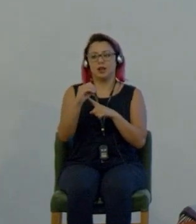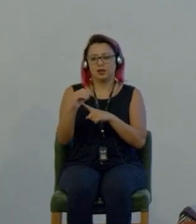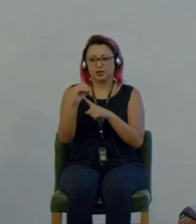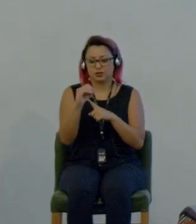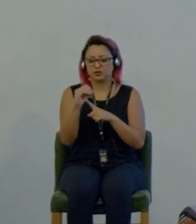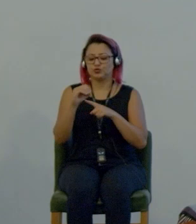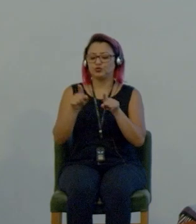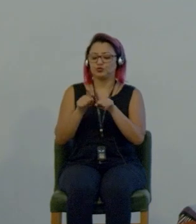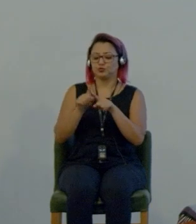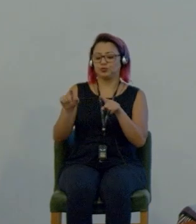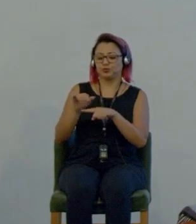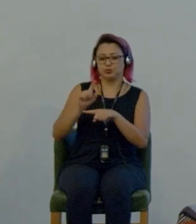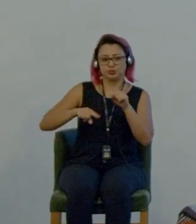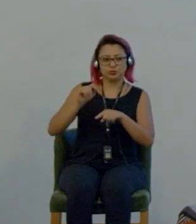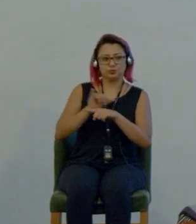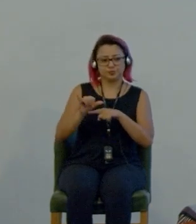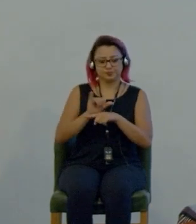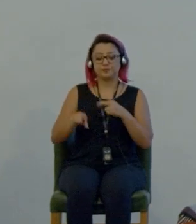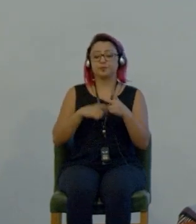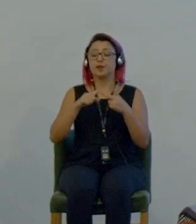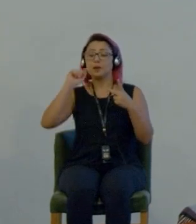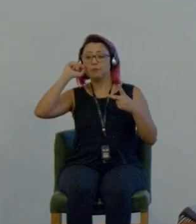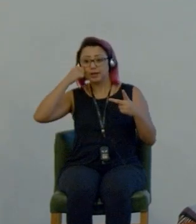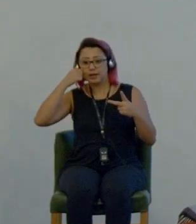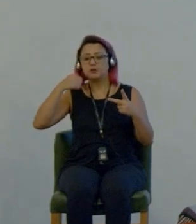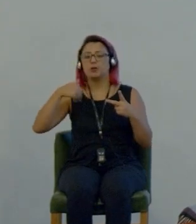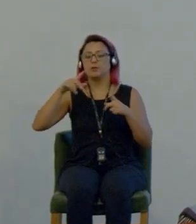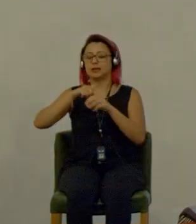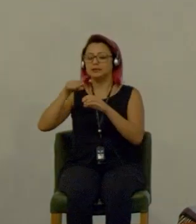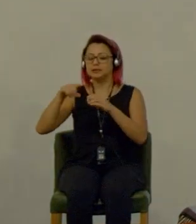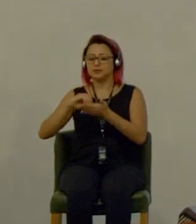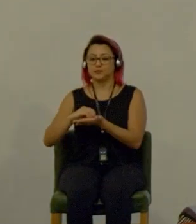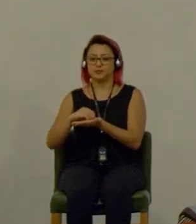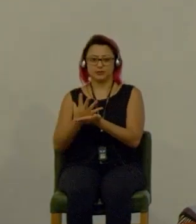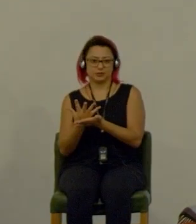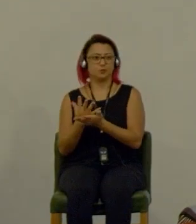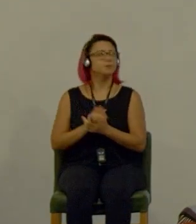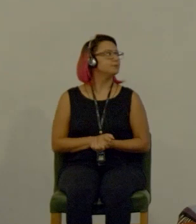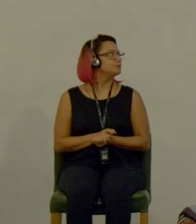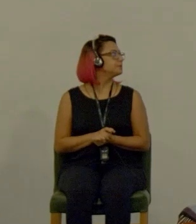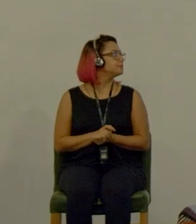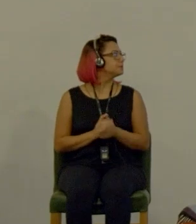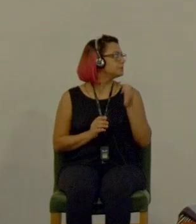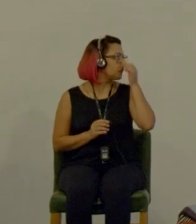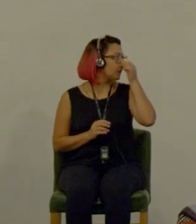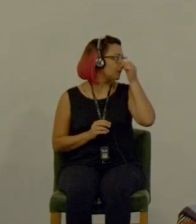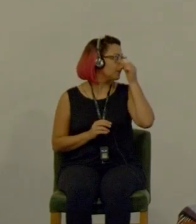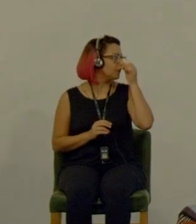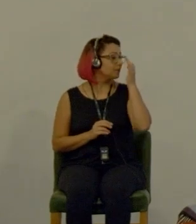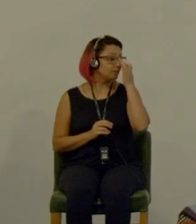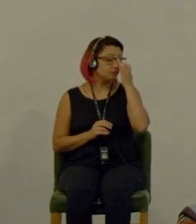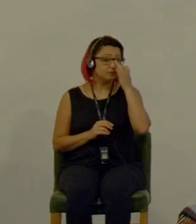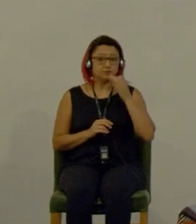les pages en noir sont les pages science-fiction, en gros. C'est-à-dire